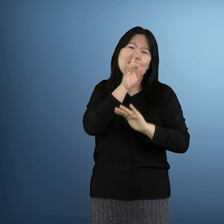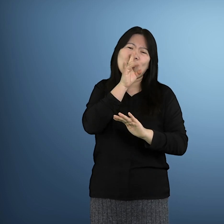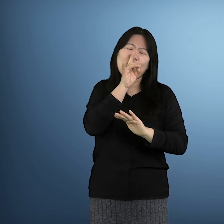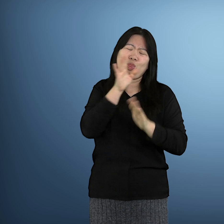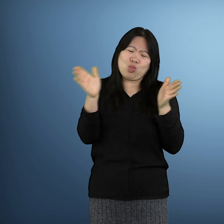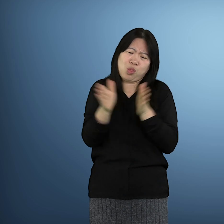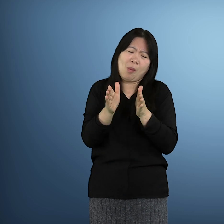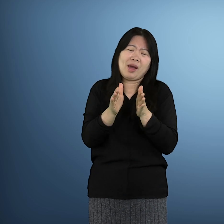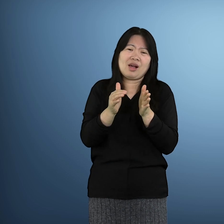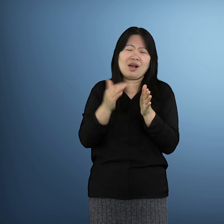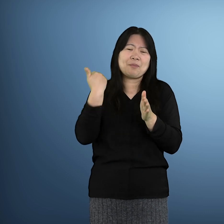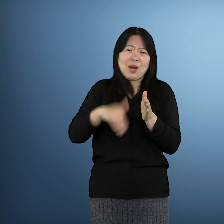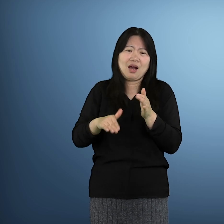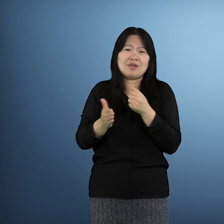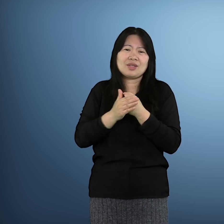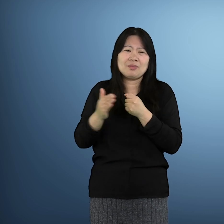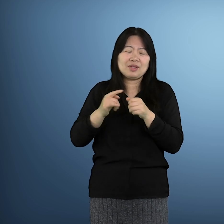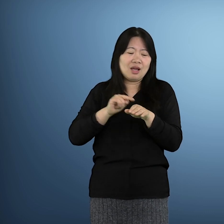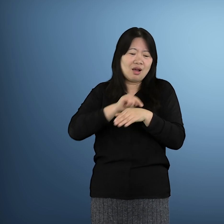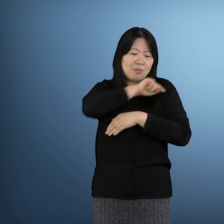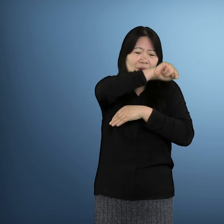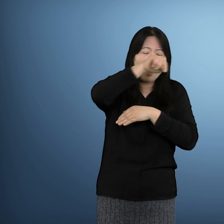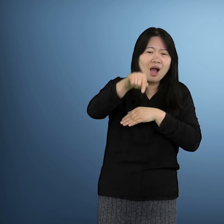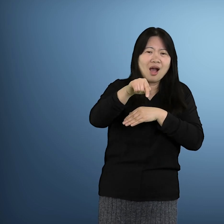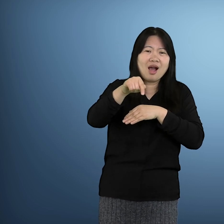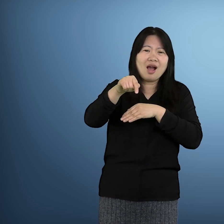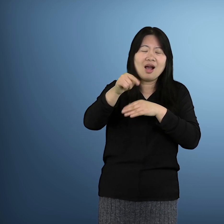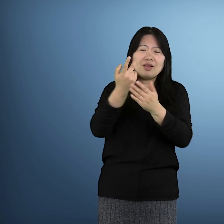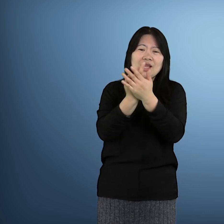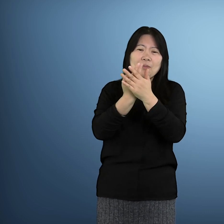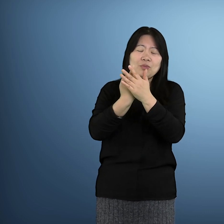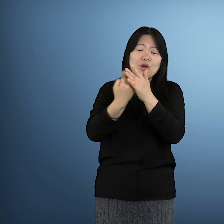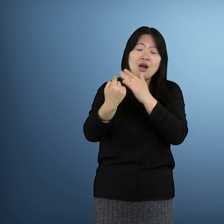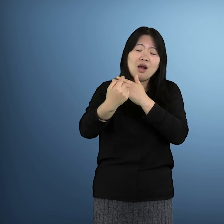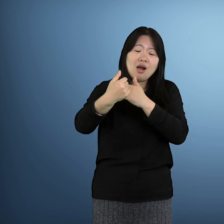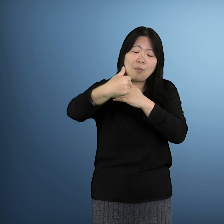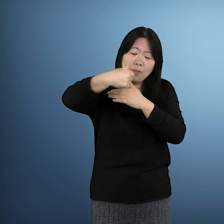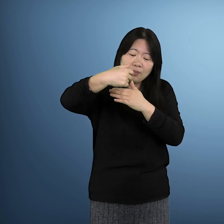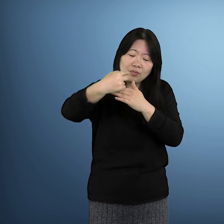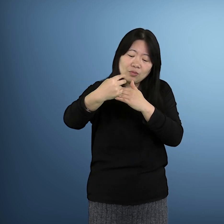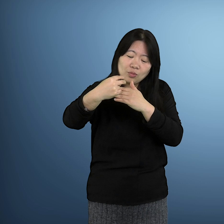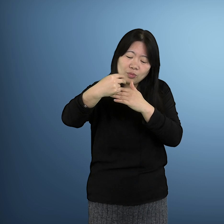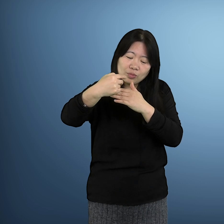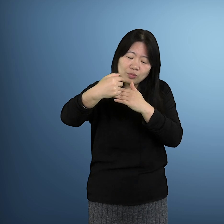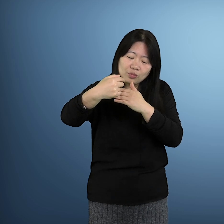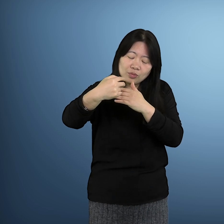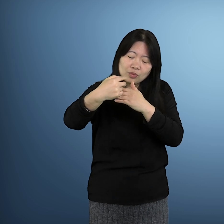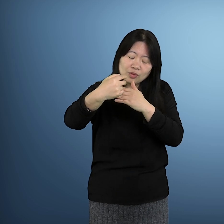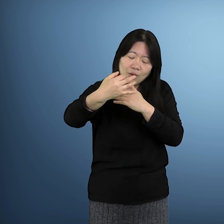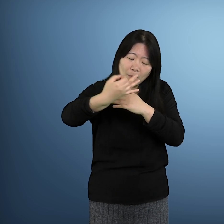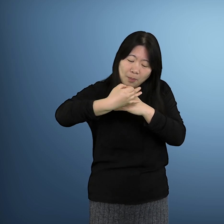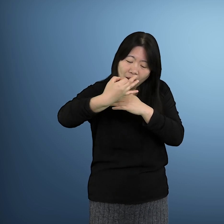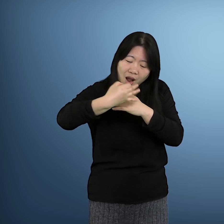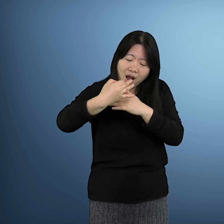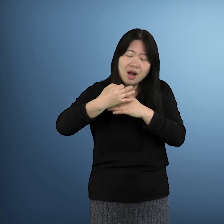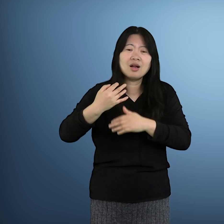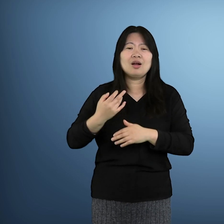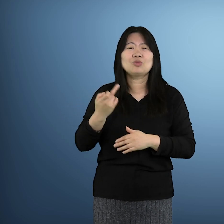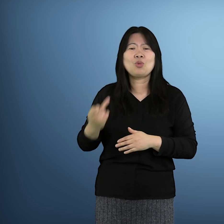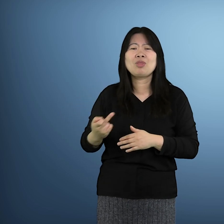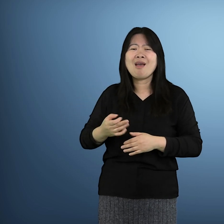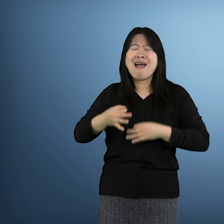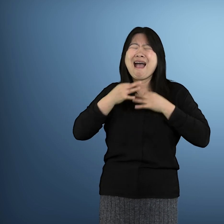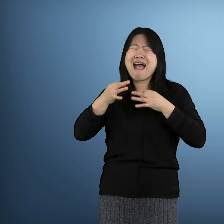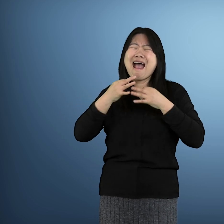크기예요. 그래서 밖으로 나가서 그 창문 안으로 들여다보니까 동생이 막 절규를 하고 있는